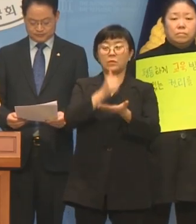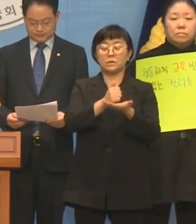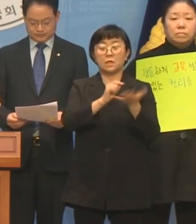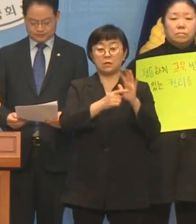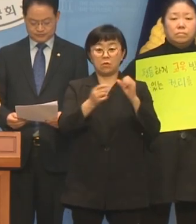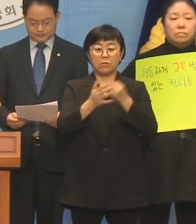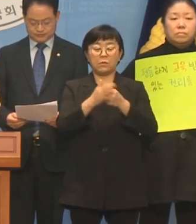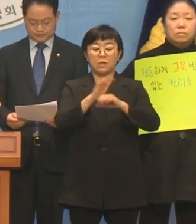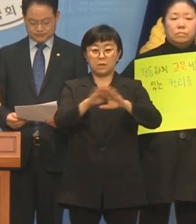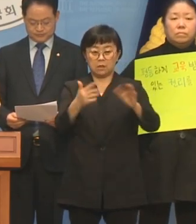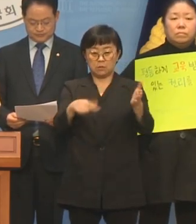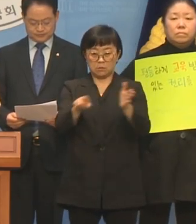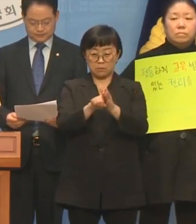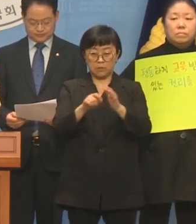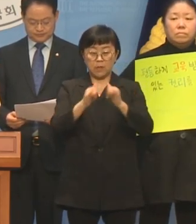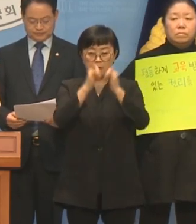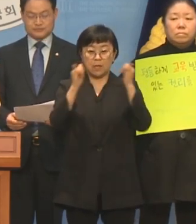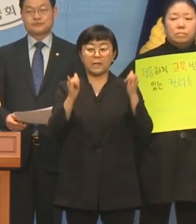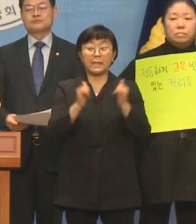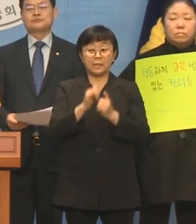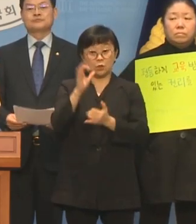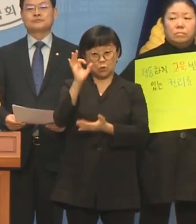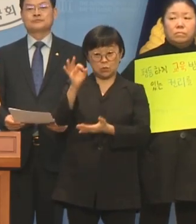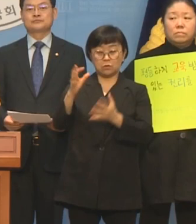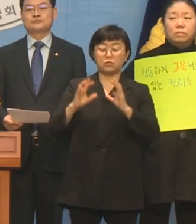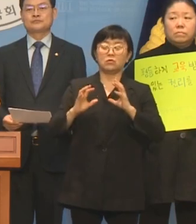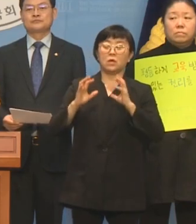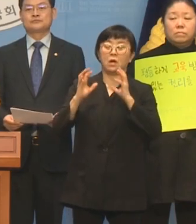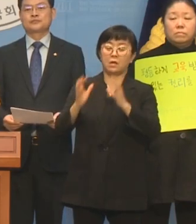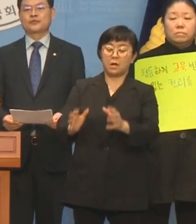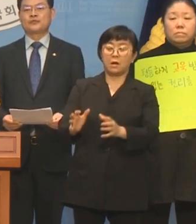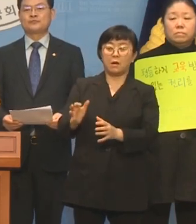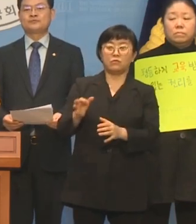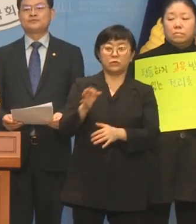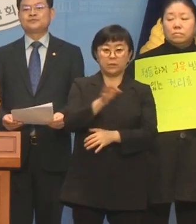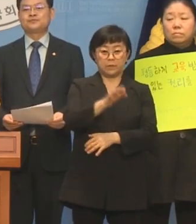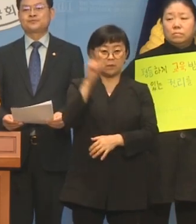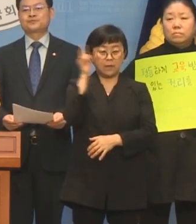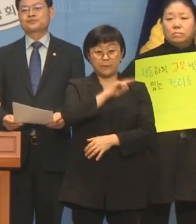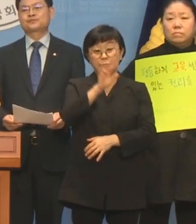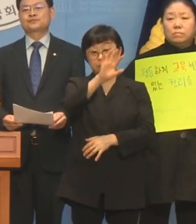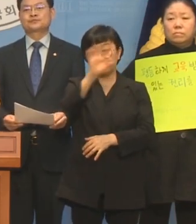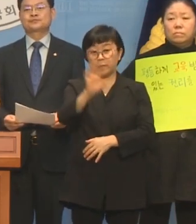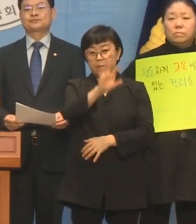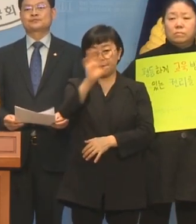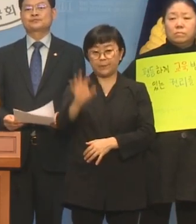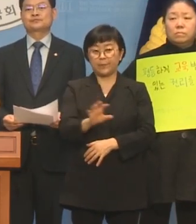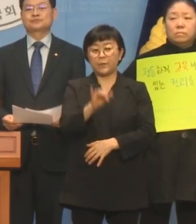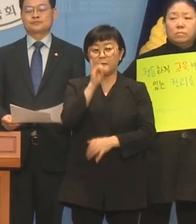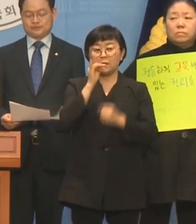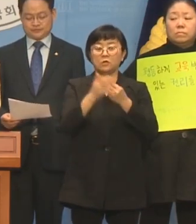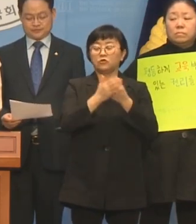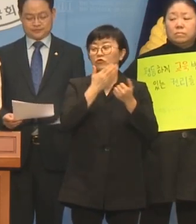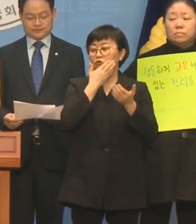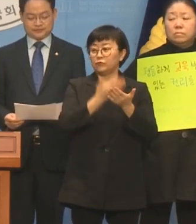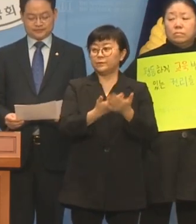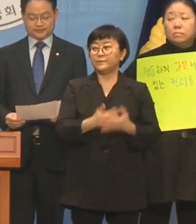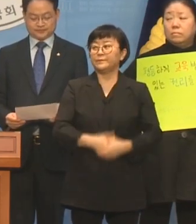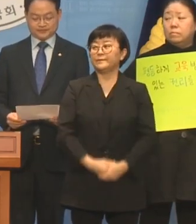이를 해결하기 위한 사회적 비용을 나중엔 국가가 부담해야 하는 악순환의 고리가 되고 있다는 점이 중요하다.